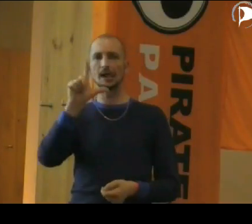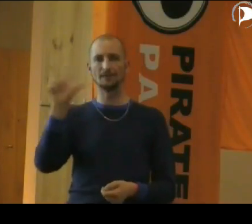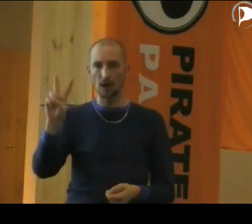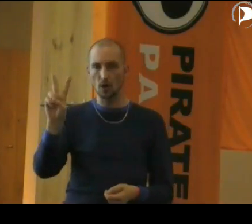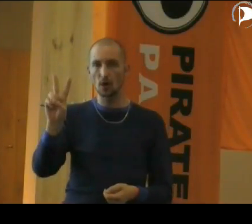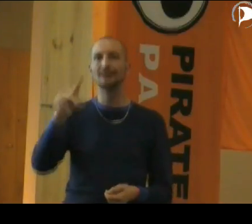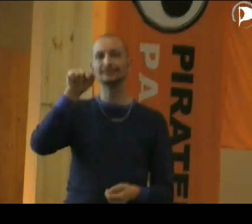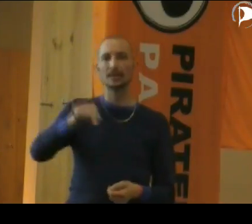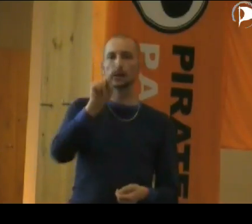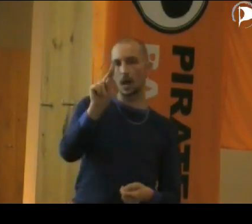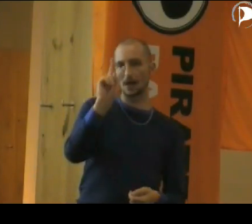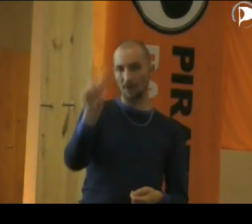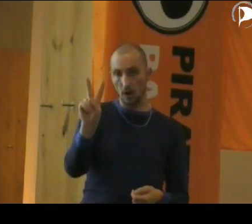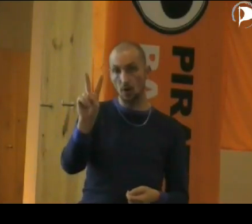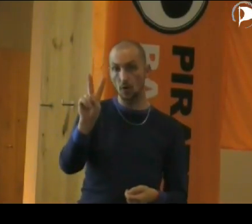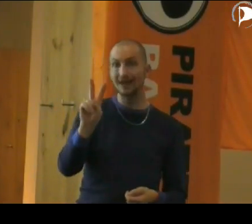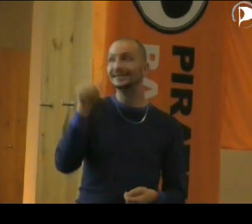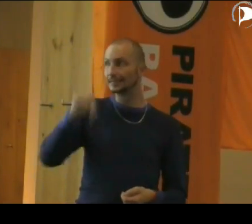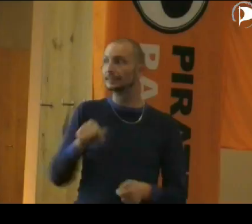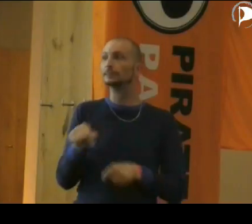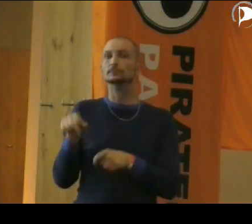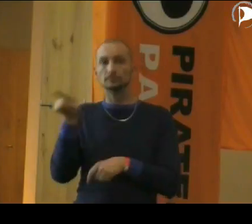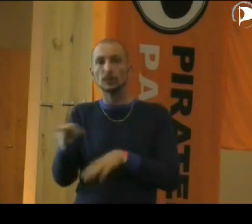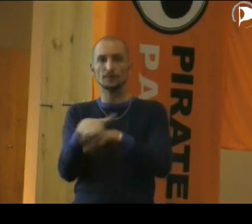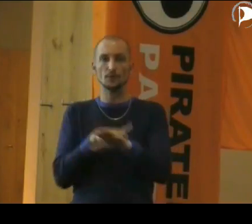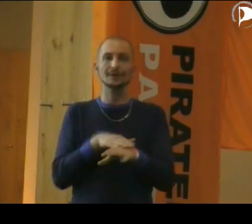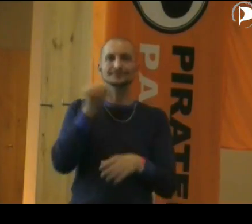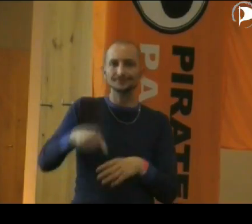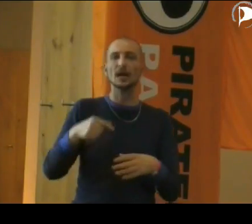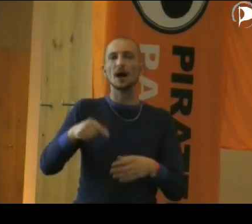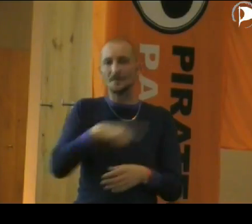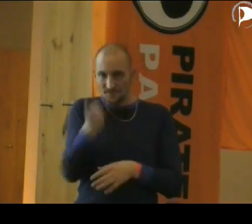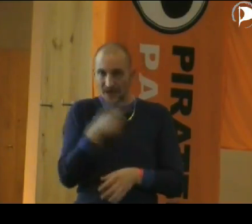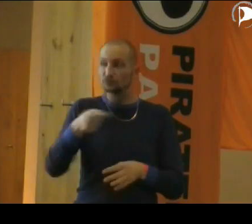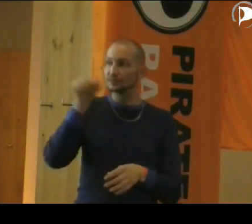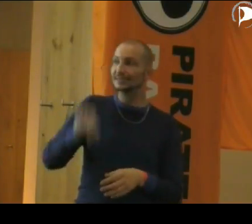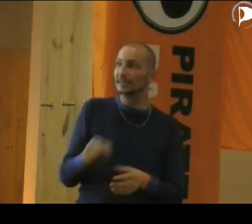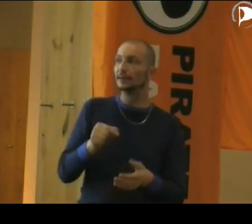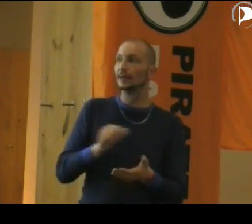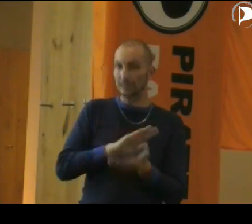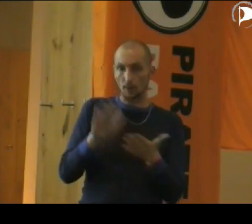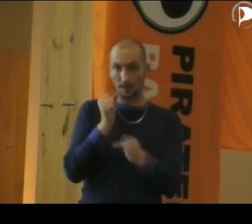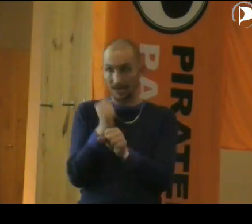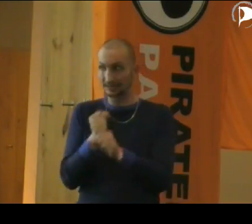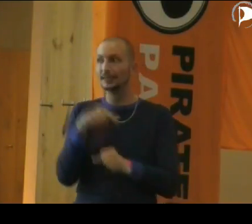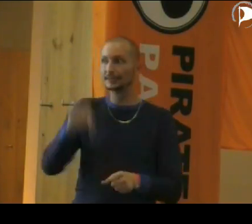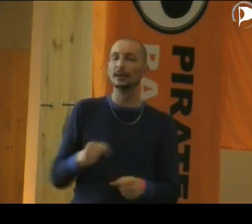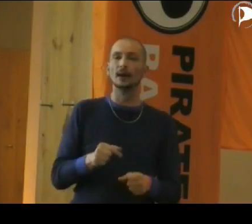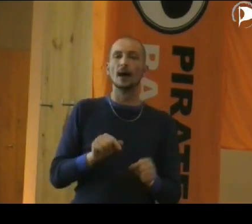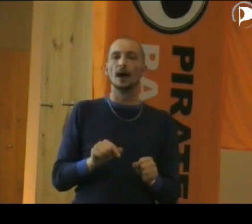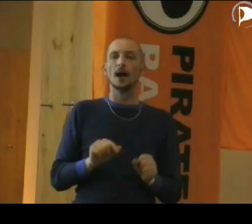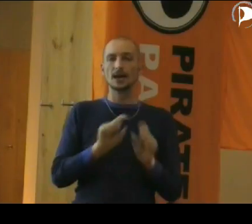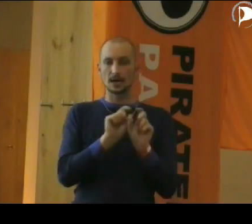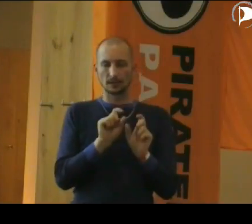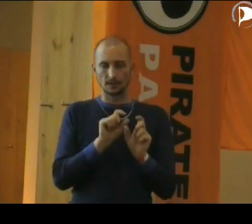graf haus aus zuständigen leidenschaft ich als jemand der regelmäßig eine gemeinderatssitzung und dessen ausschüsse